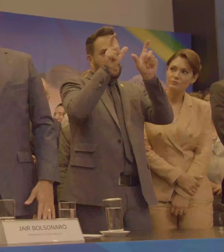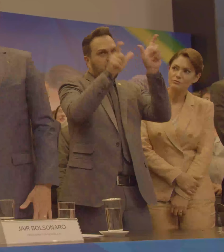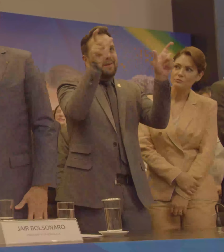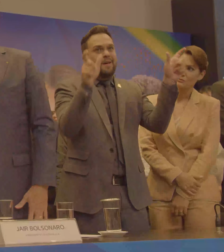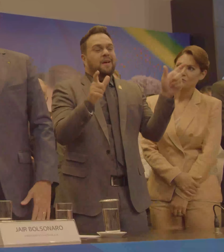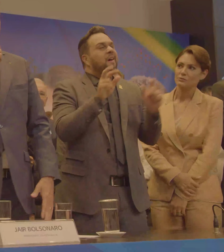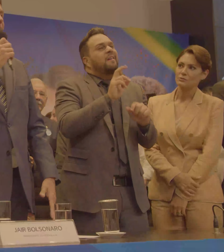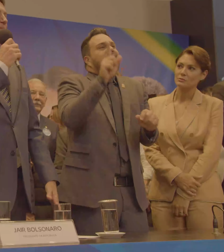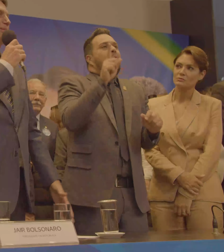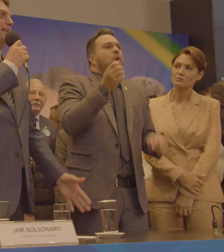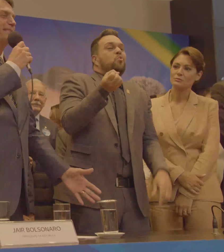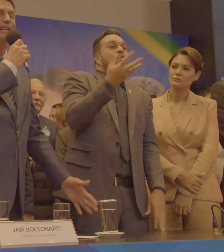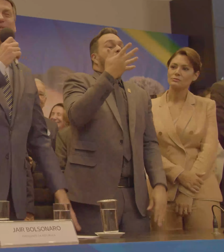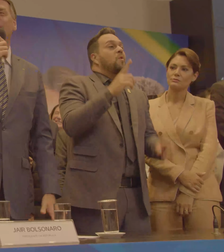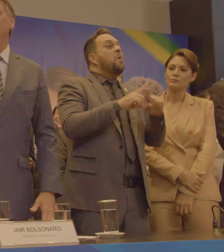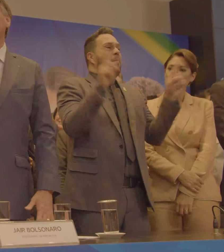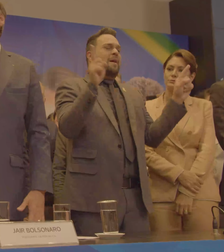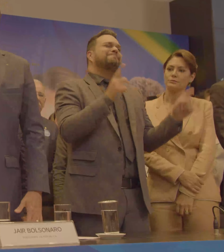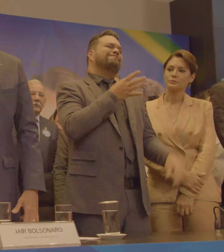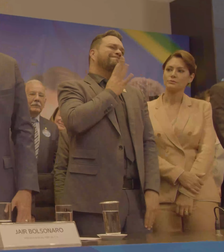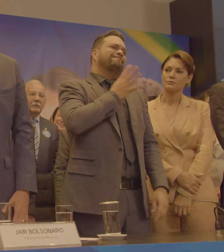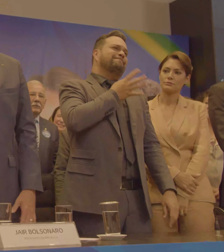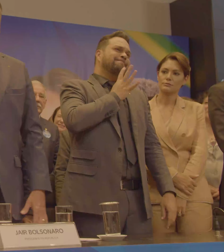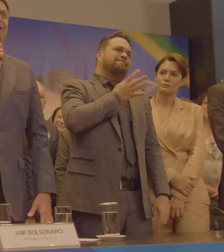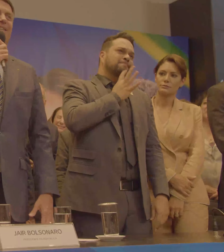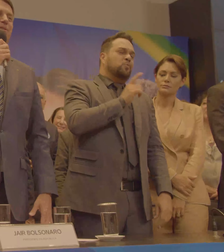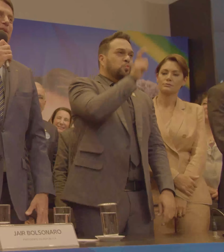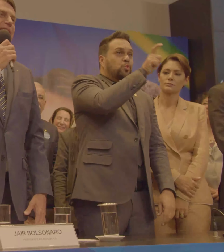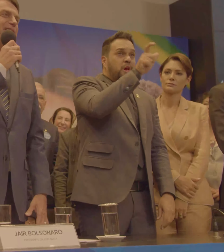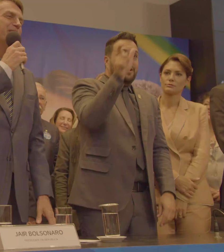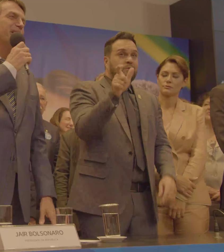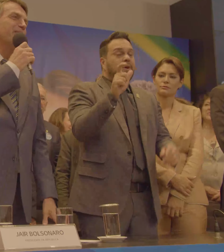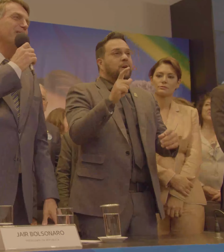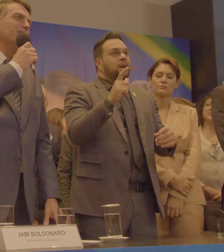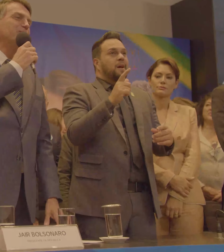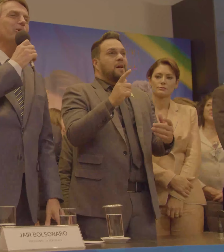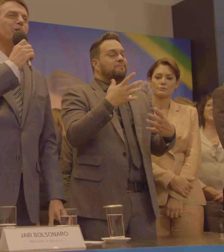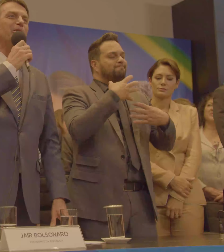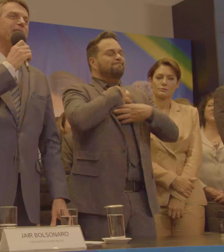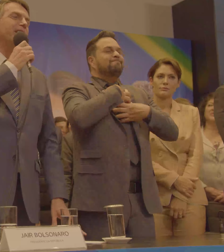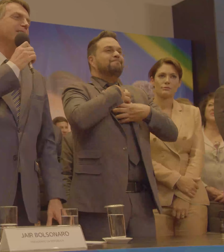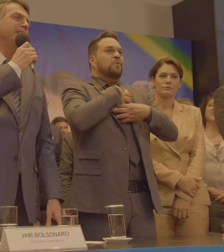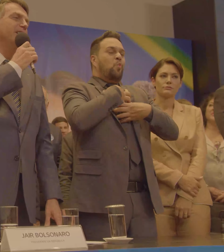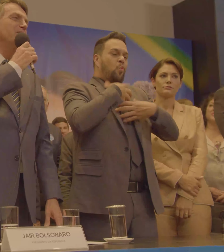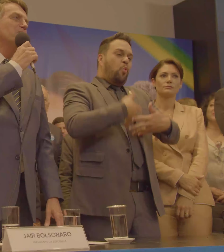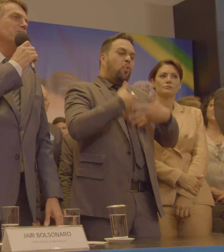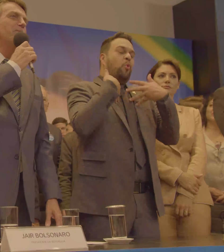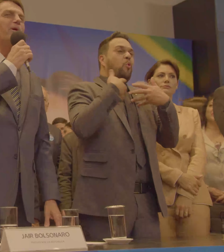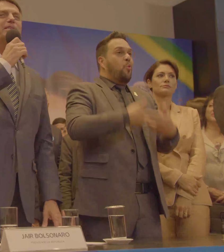não são novas, né? Mas são bastante familiares e nos fazem encher de orgulho e